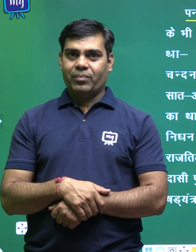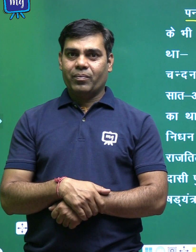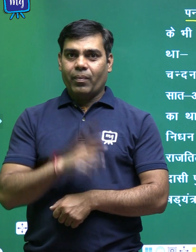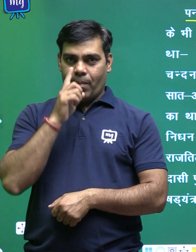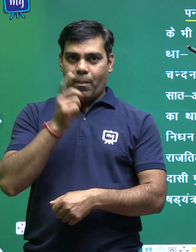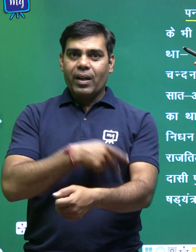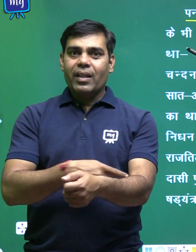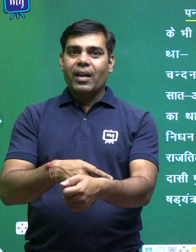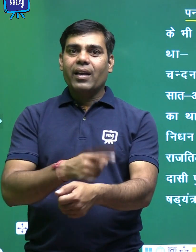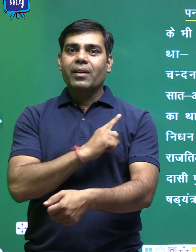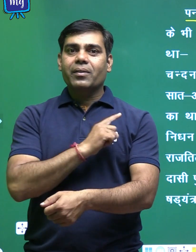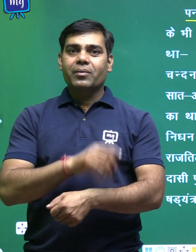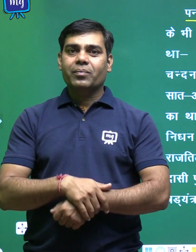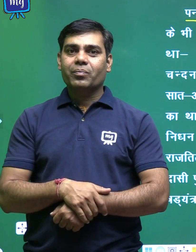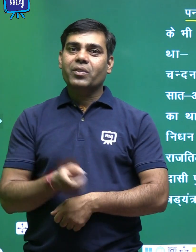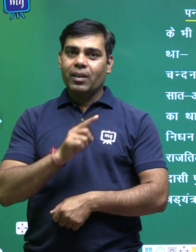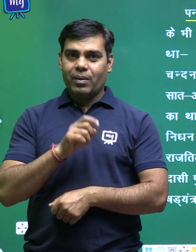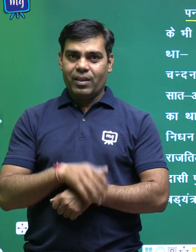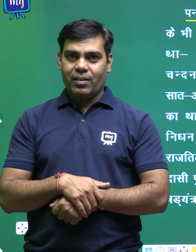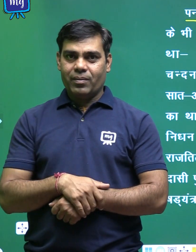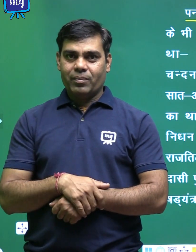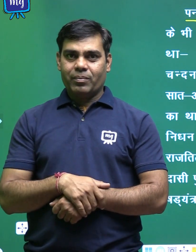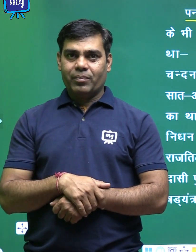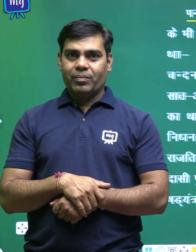पन्नाध्याय के भी